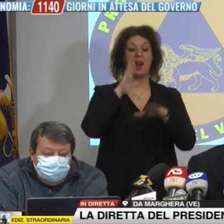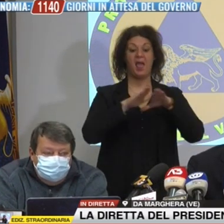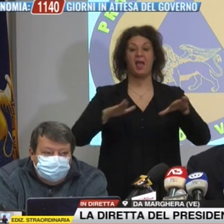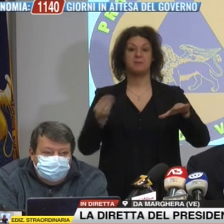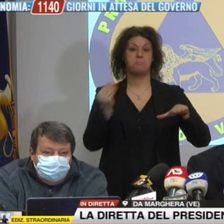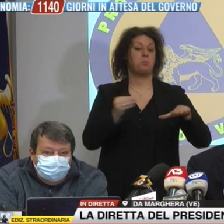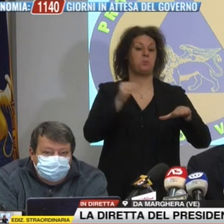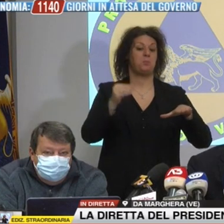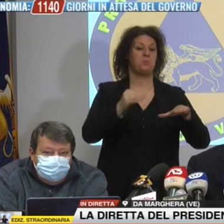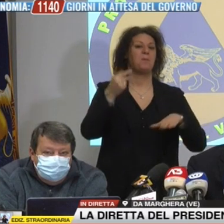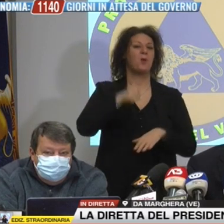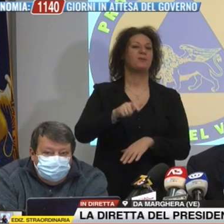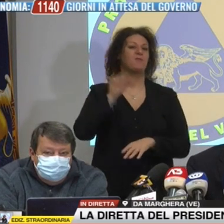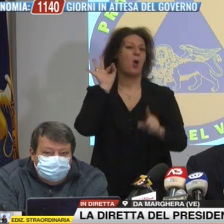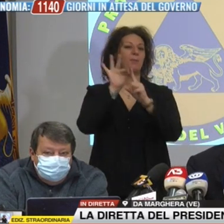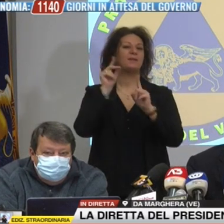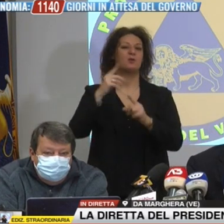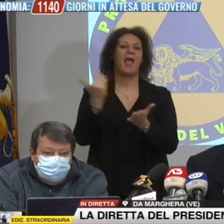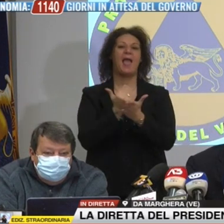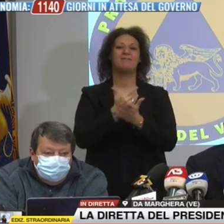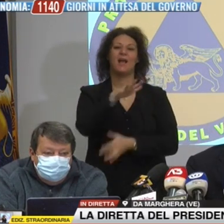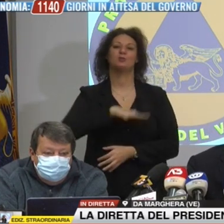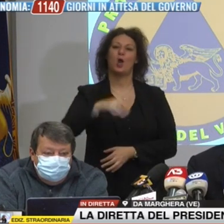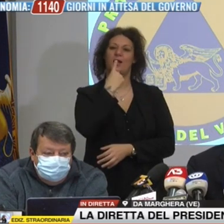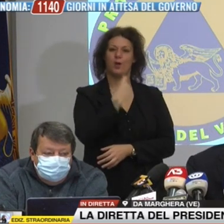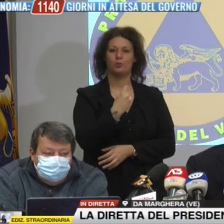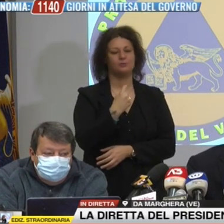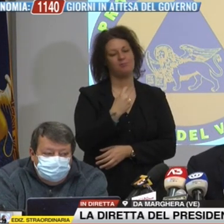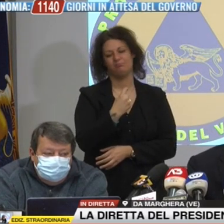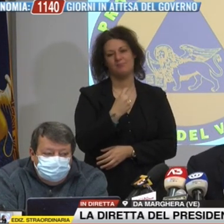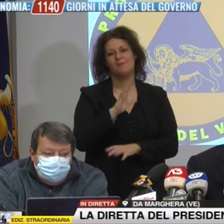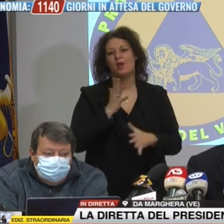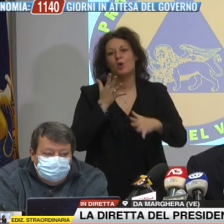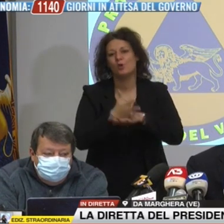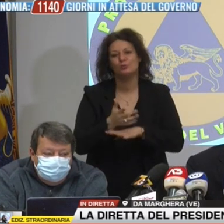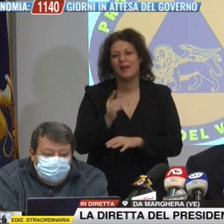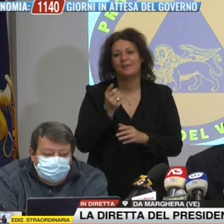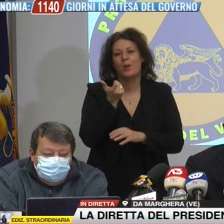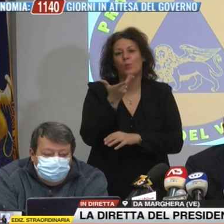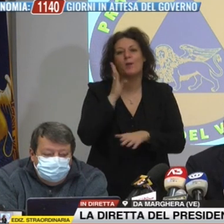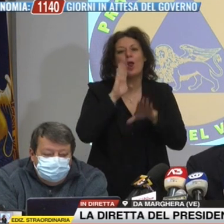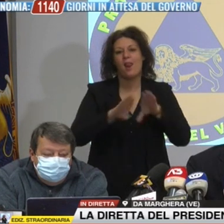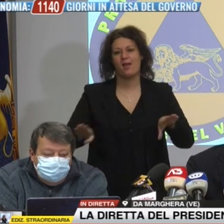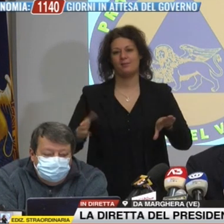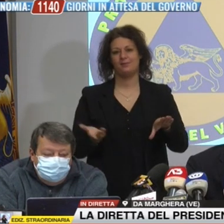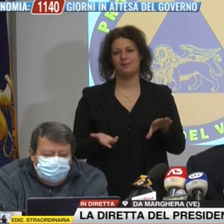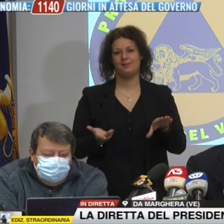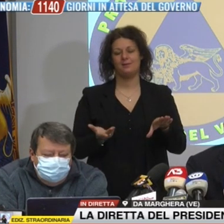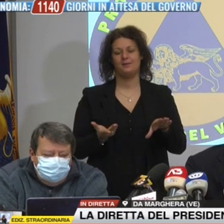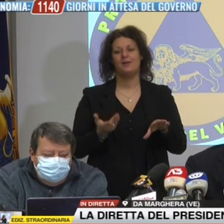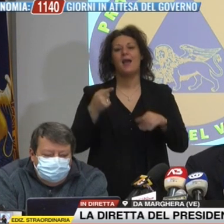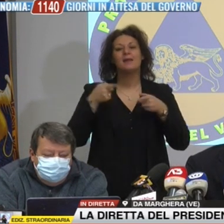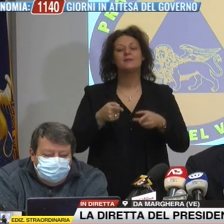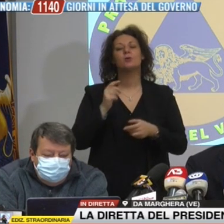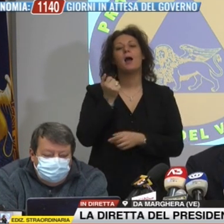si va per il numero, non si resta fuori per il numero di letti, perché al manco bisognerebbe informarsi prima, no? Il vero tema è l'R con T,